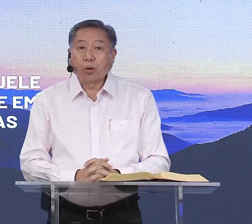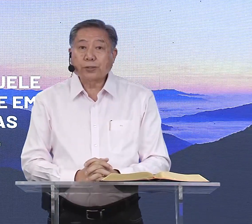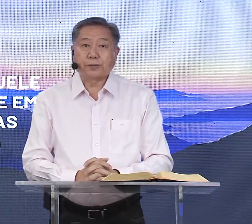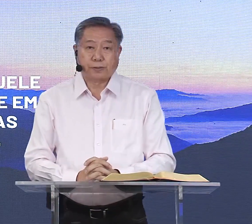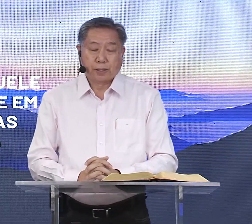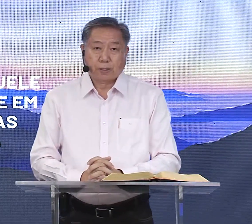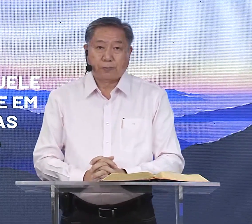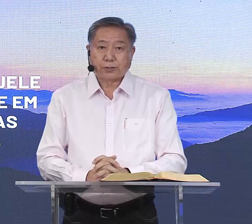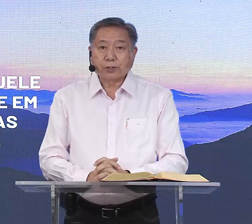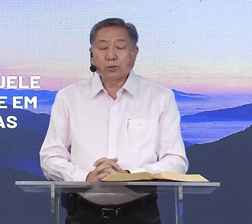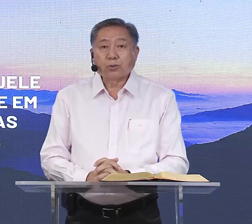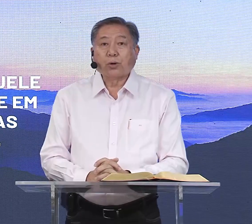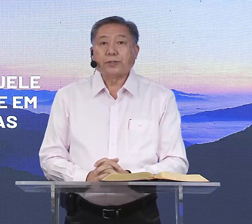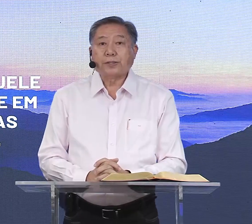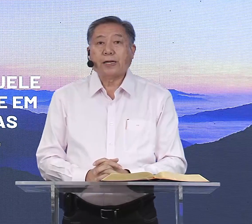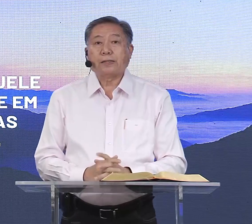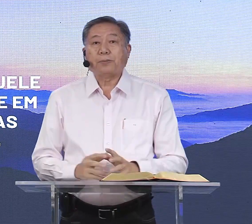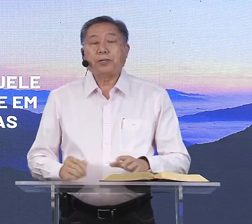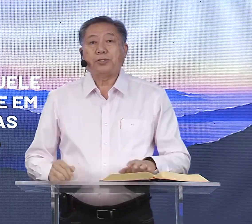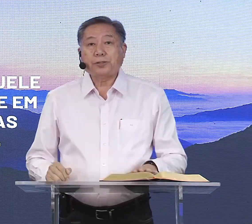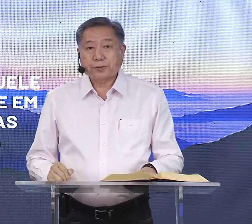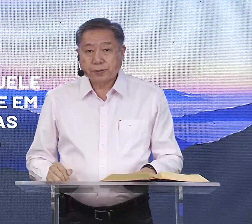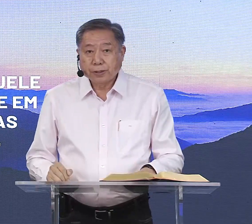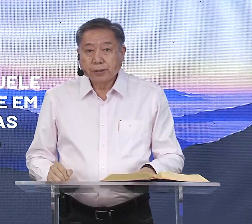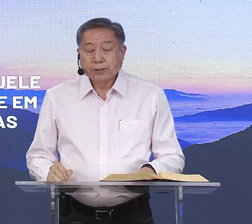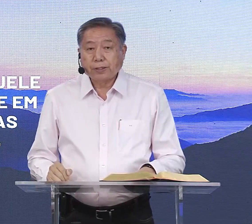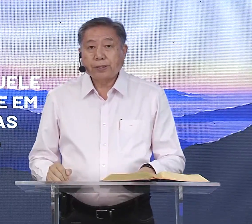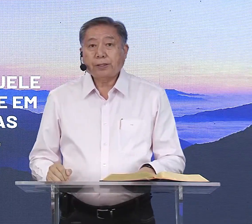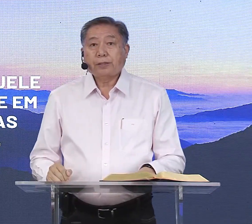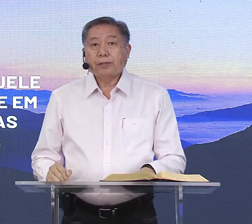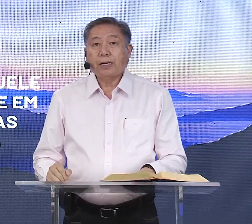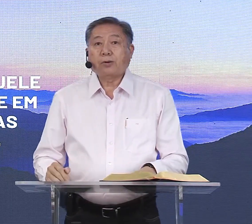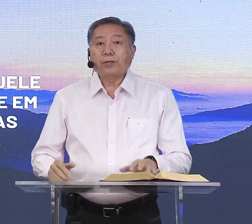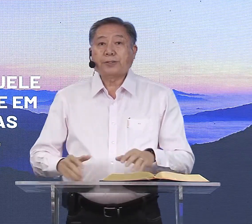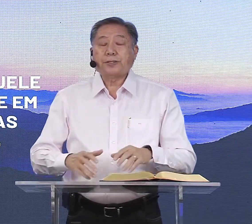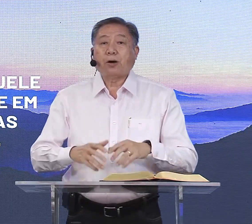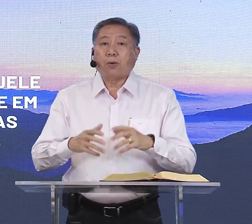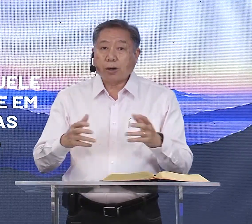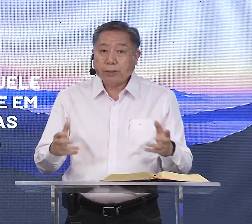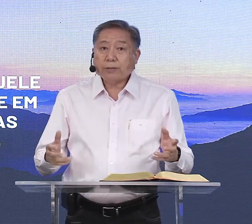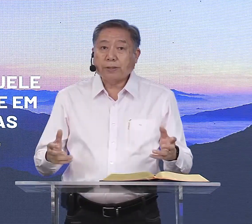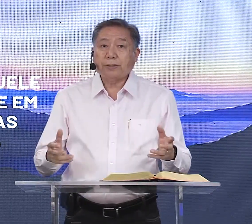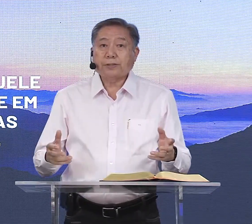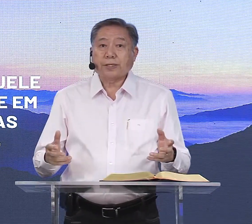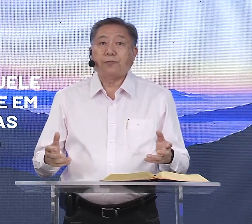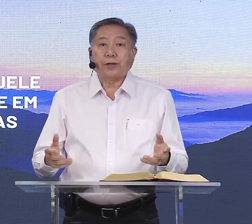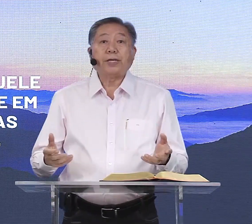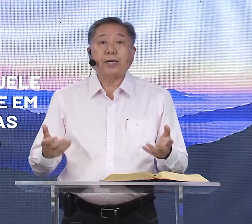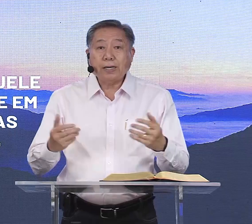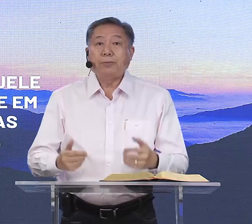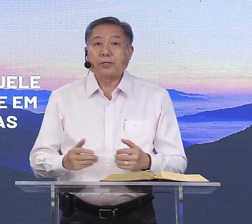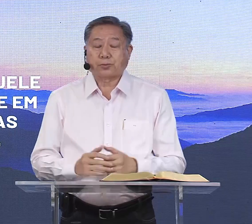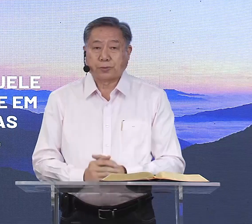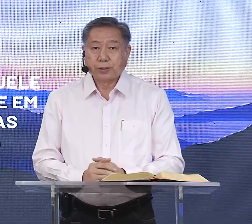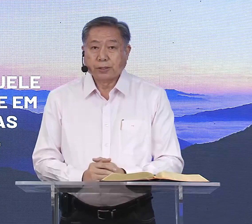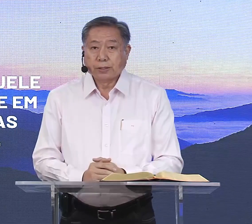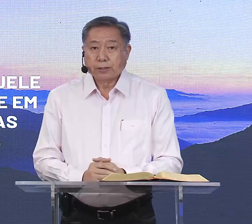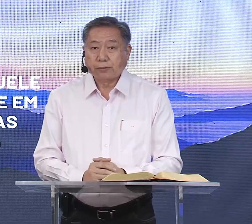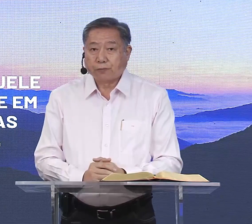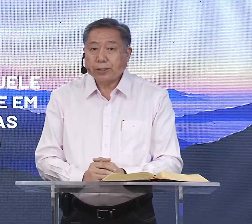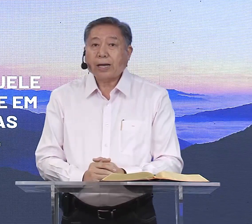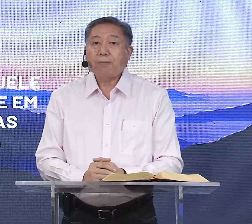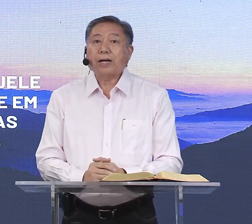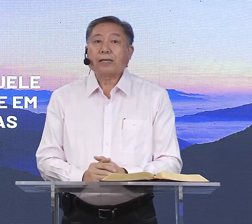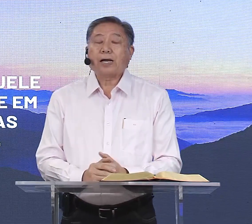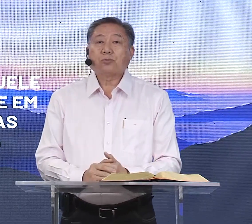capítulo 12, versículo 2, ele também diz que ele conhecia um homem que se referia a ele mesmo,